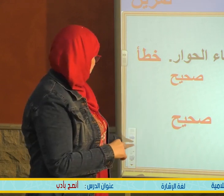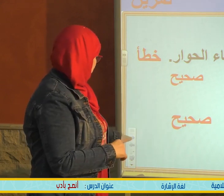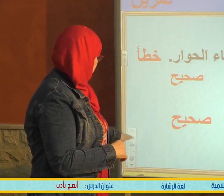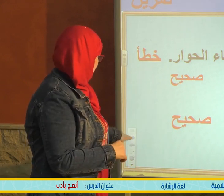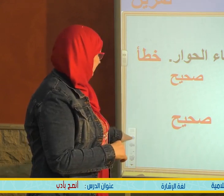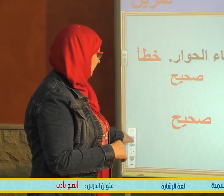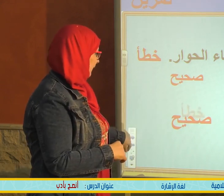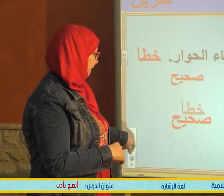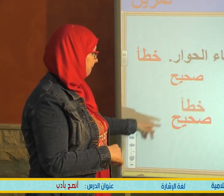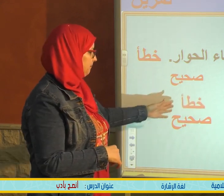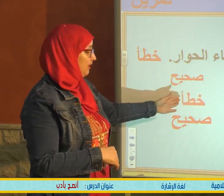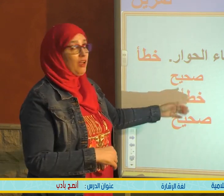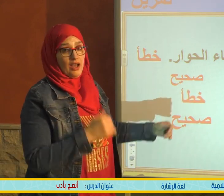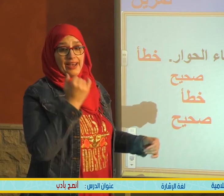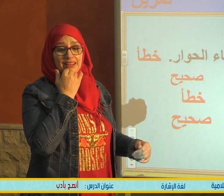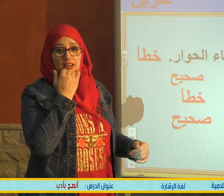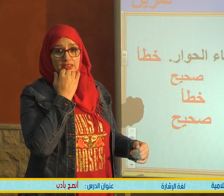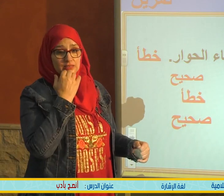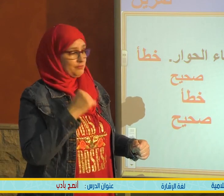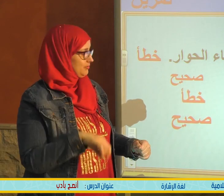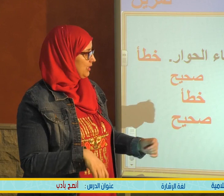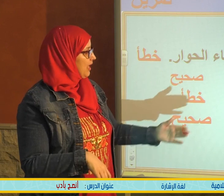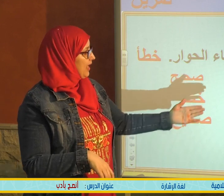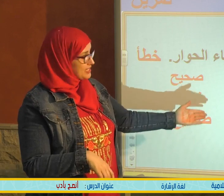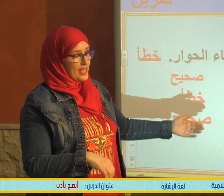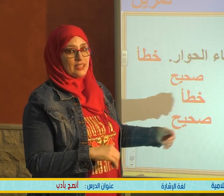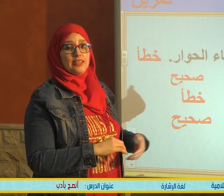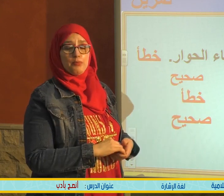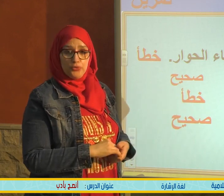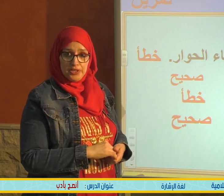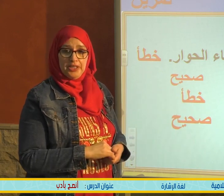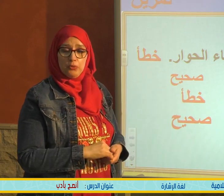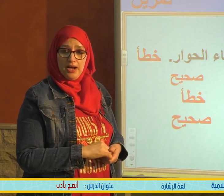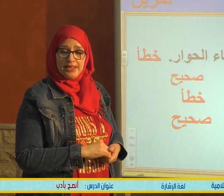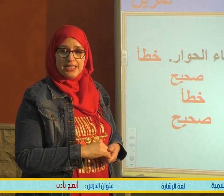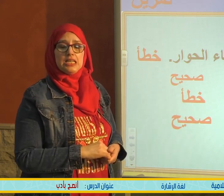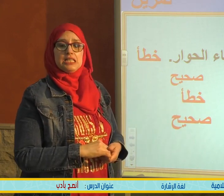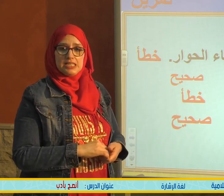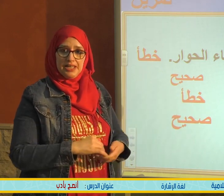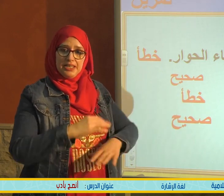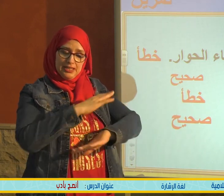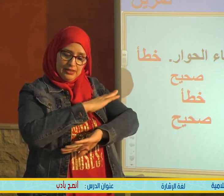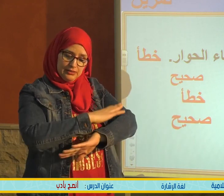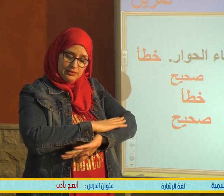صحيح. خطأ. أتأدب في حواري، صحيح.